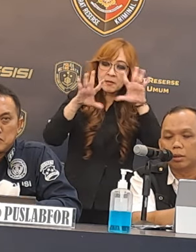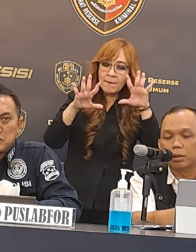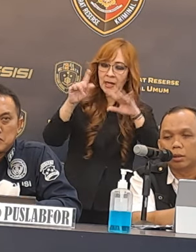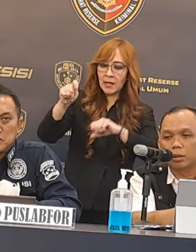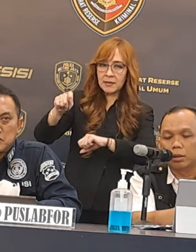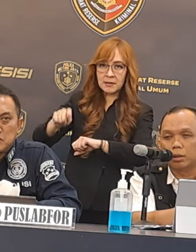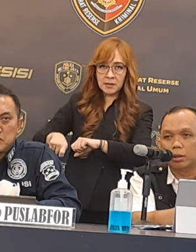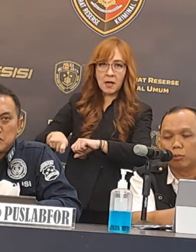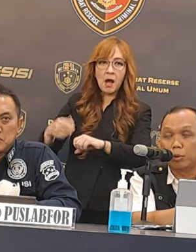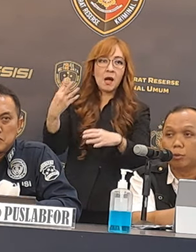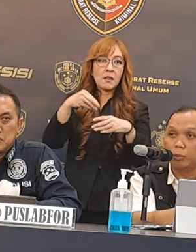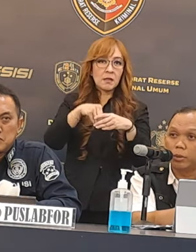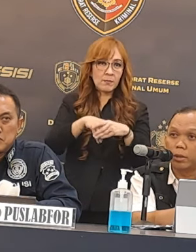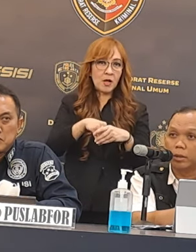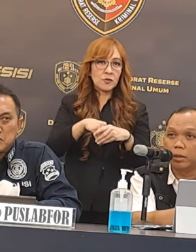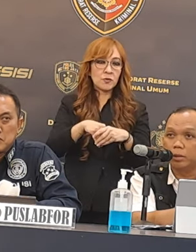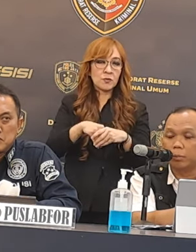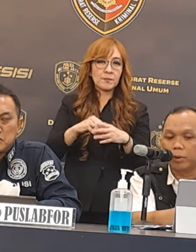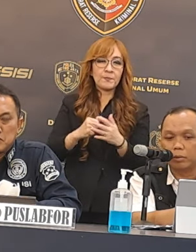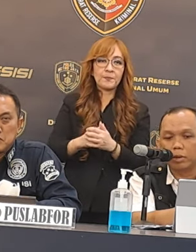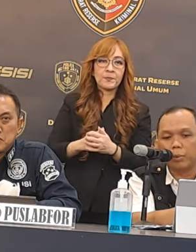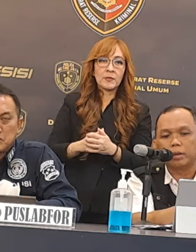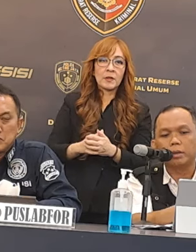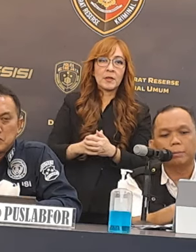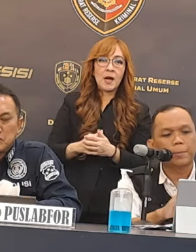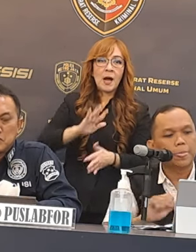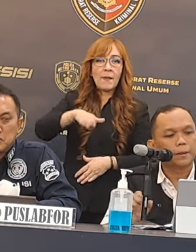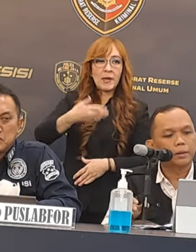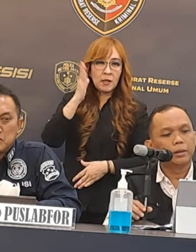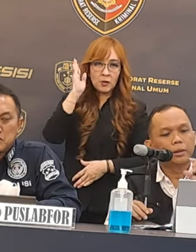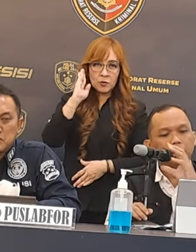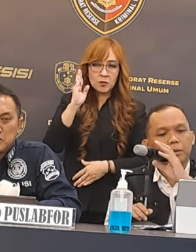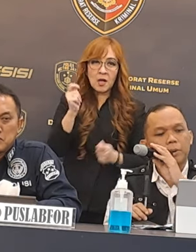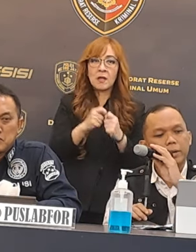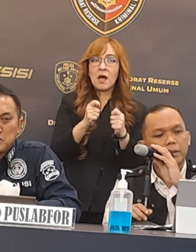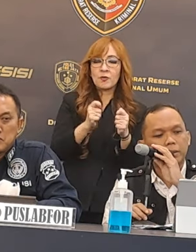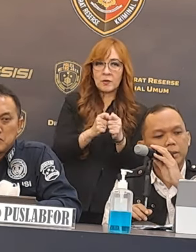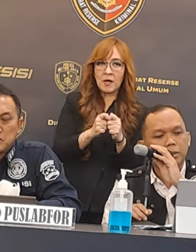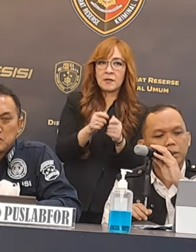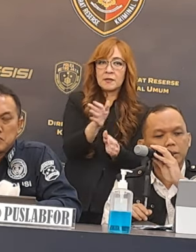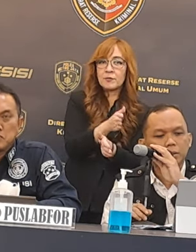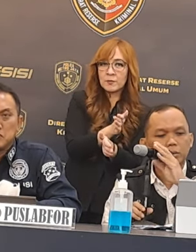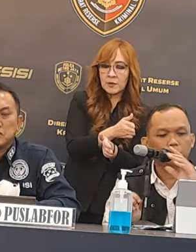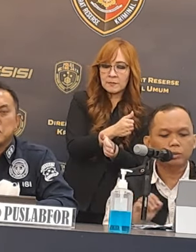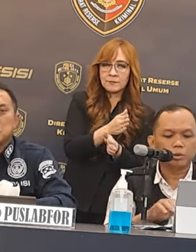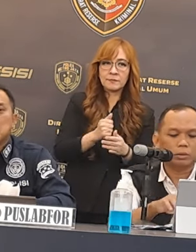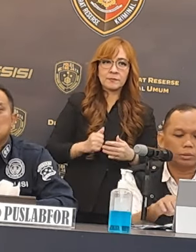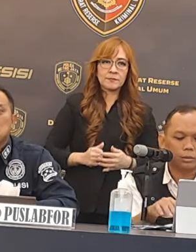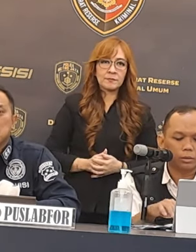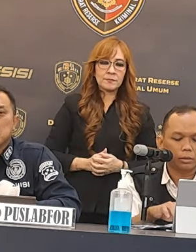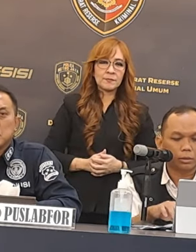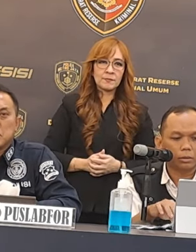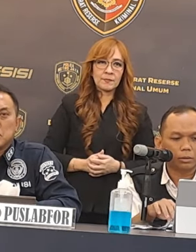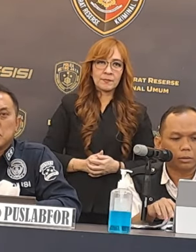juga momen-momen yang tadi disampaikan oleh Pak Dir. Baik,